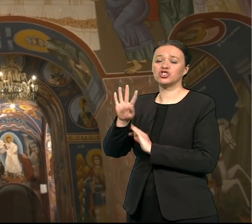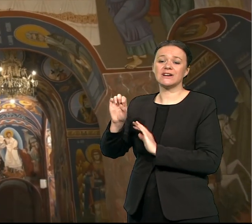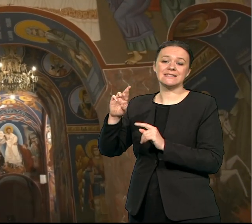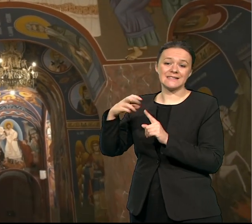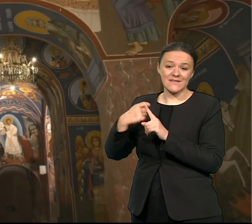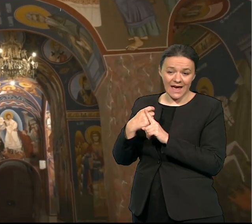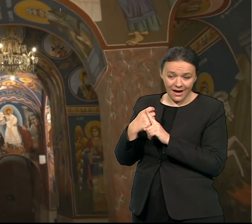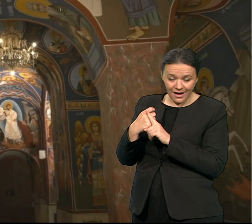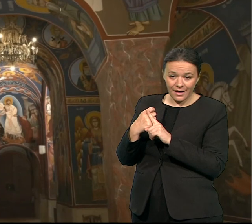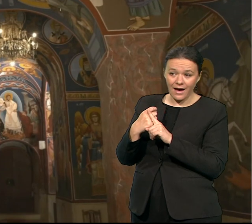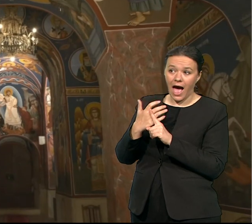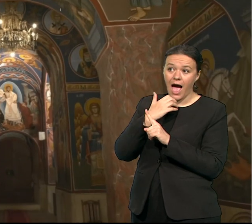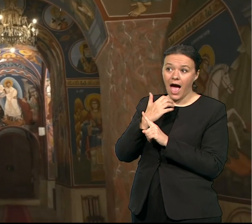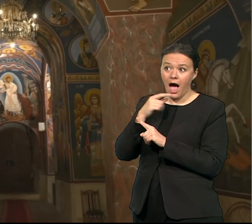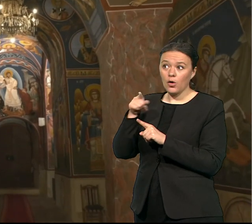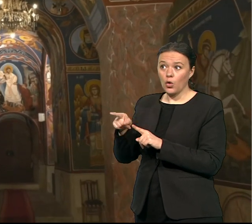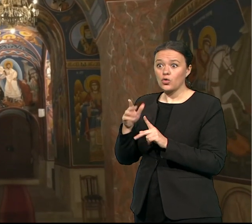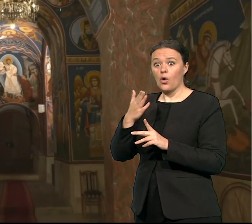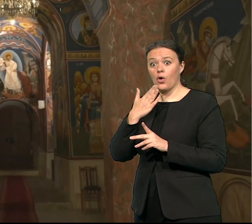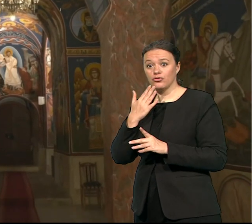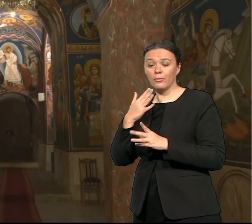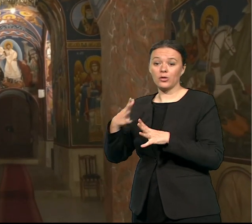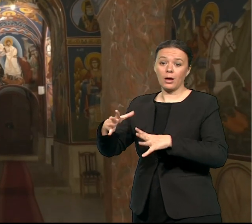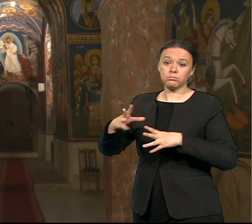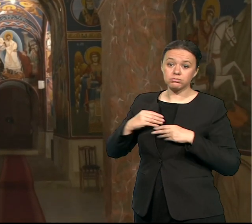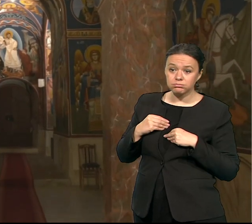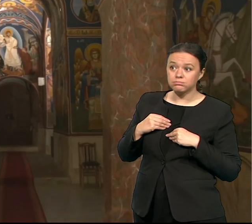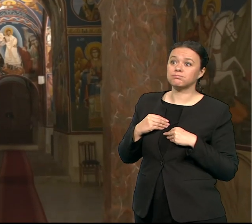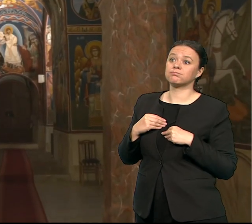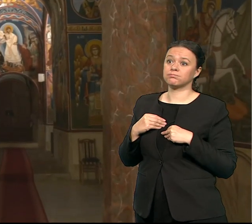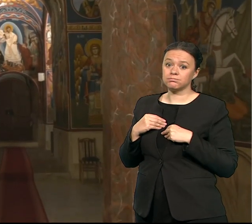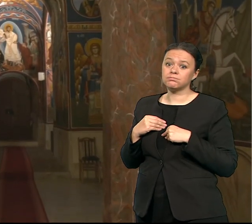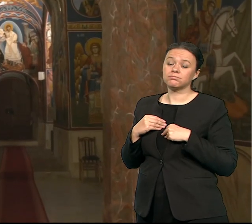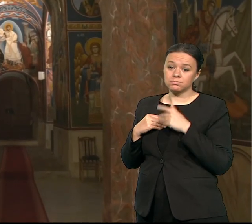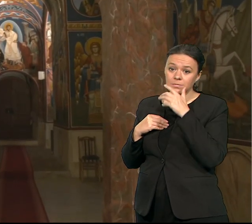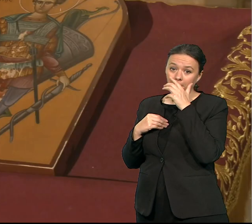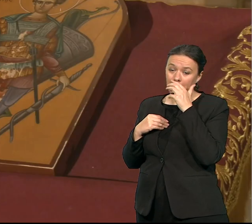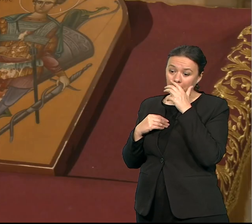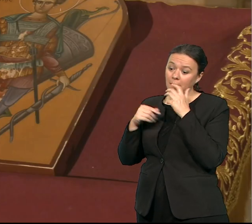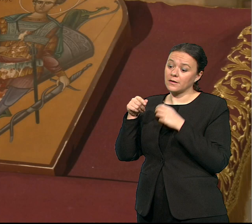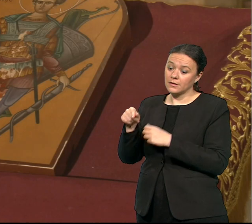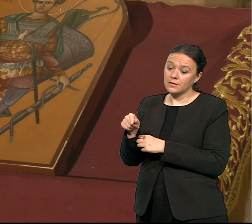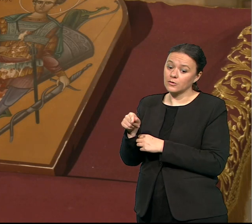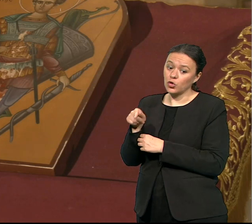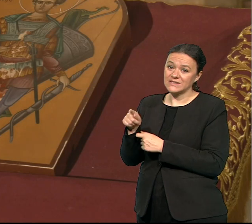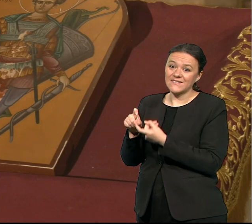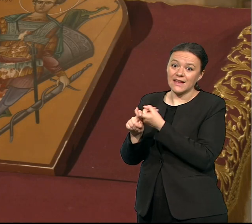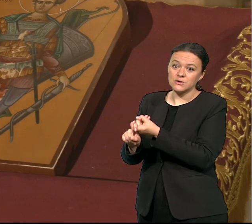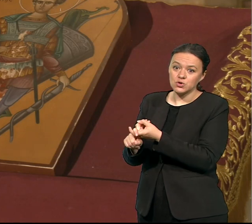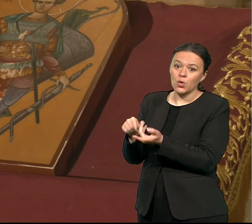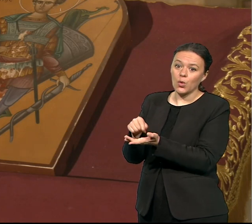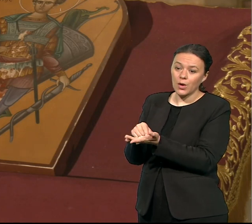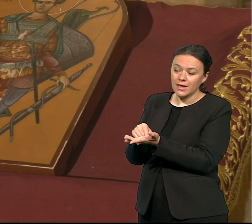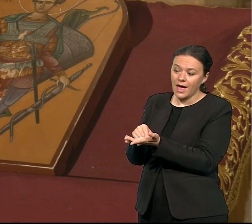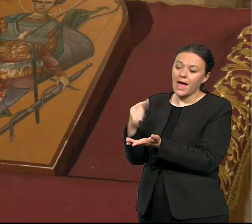htjeli da uvažimo tu stvar koja je stvarno, vezuje se za njega još nekoliko manastira, tije koje smo primetili